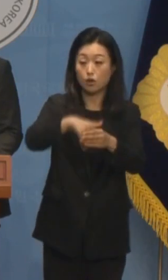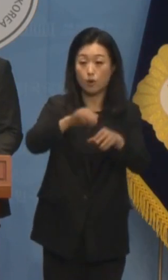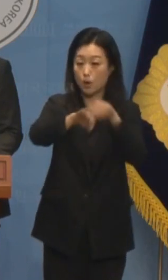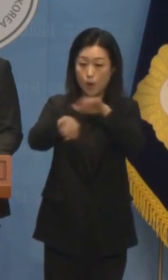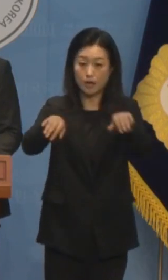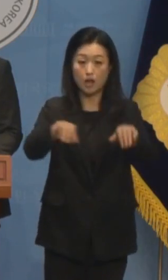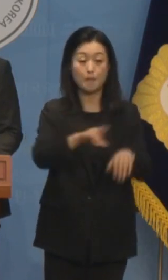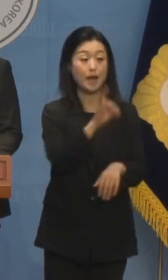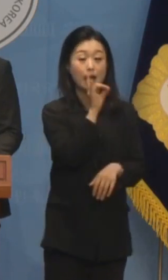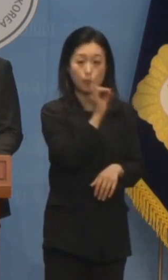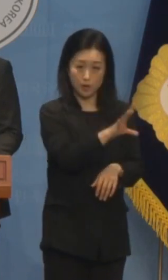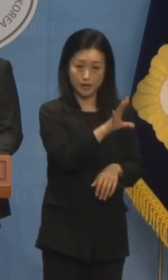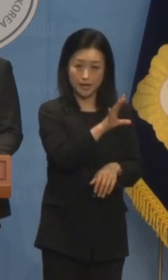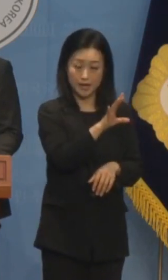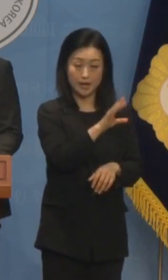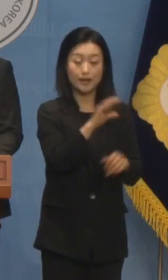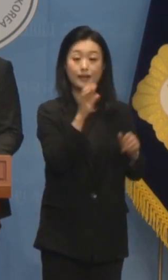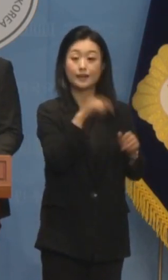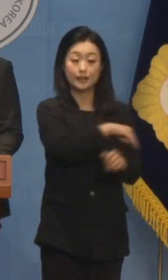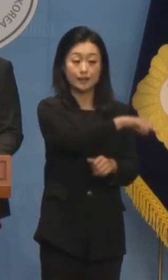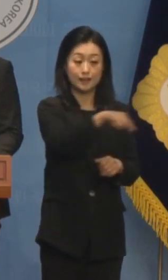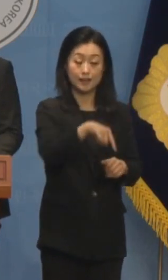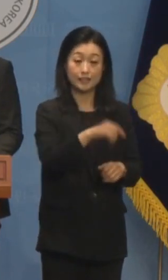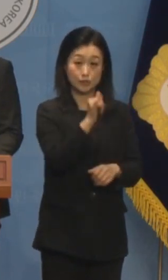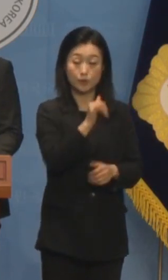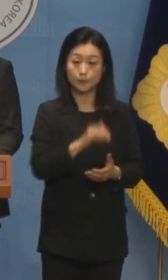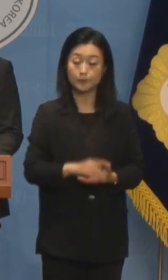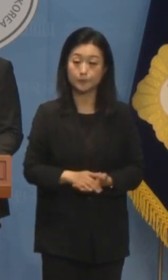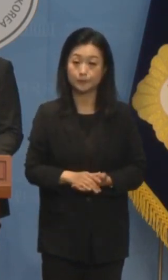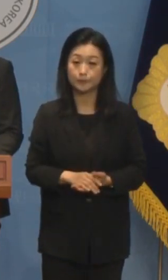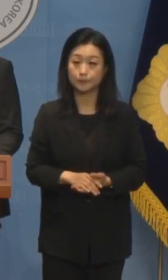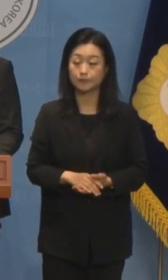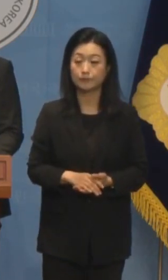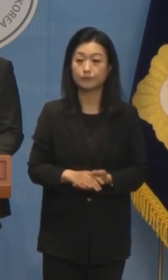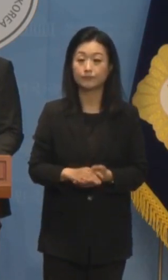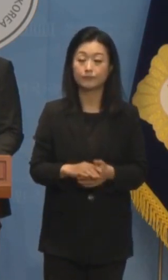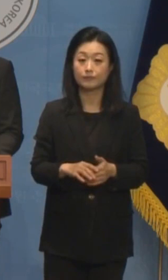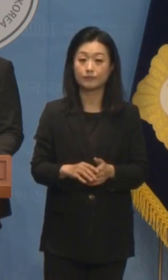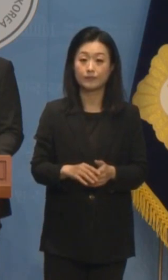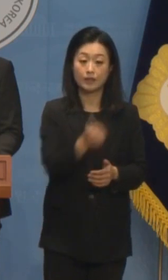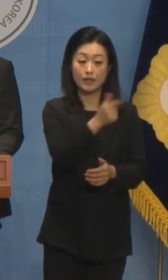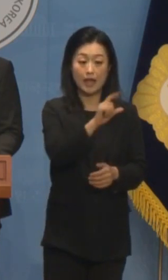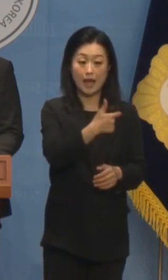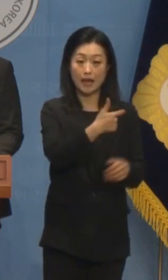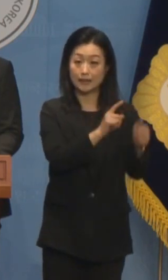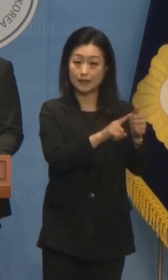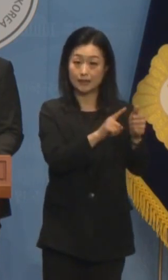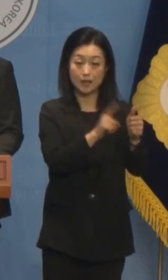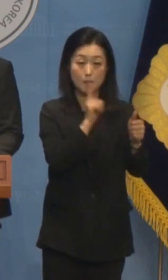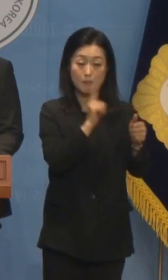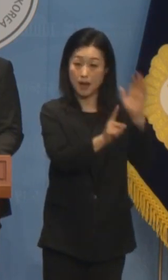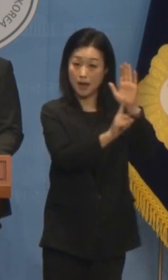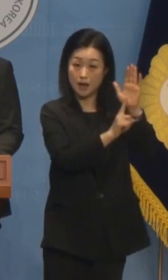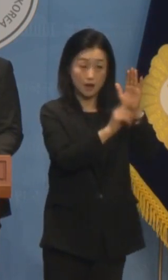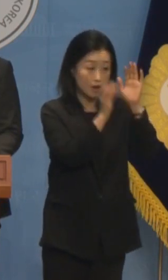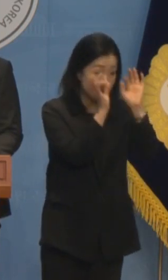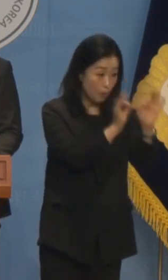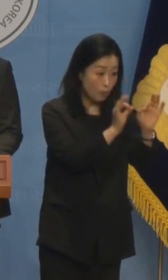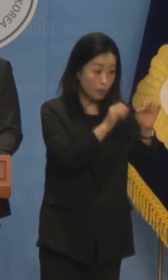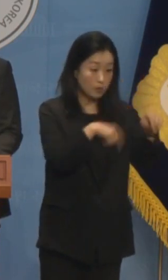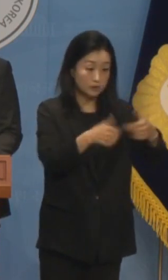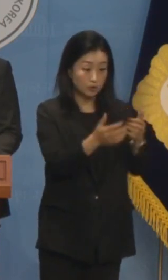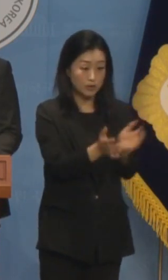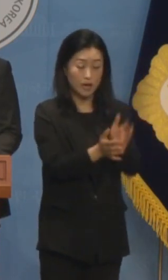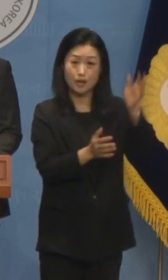안 된다고 규정하고 있습니다. 혹자는 이번 한동훈 대표의 논평에 대해서 정당의 대표자가